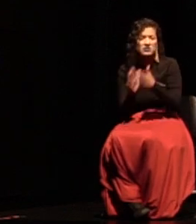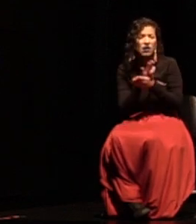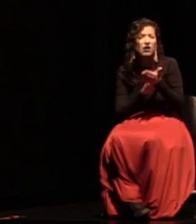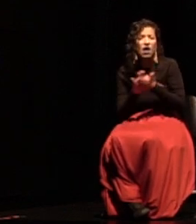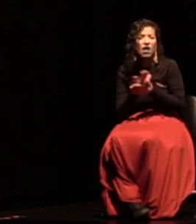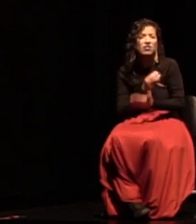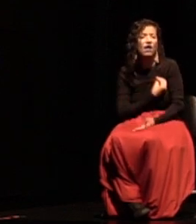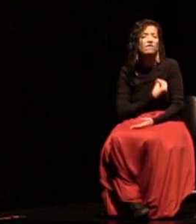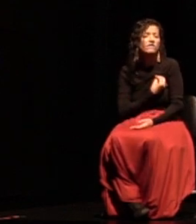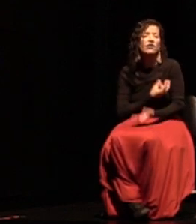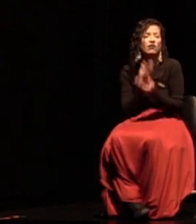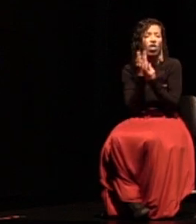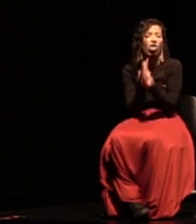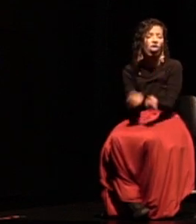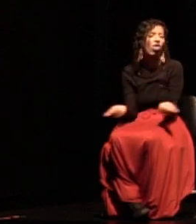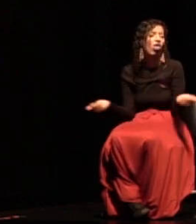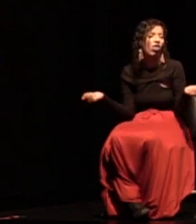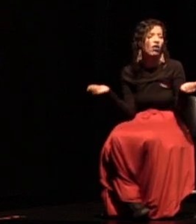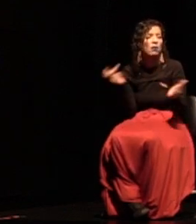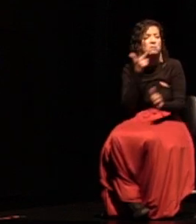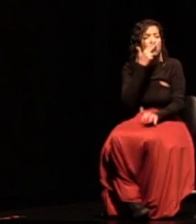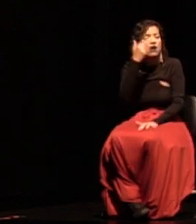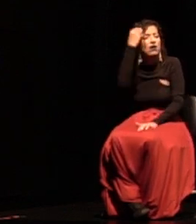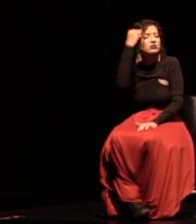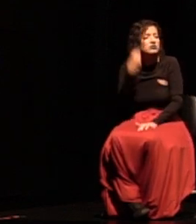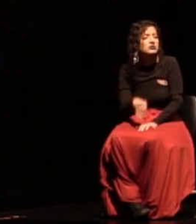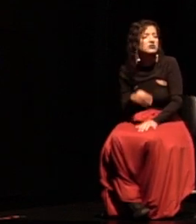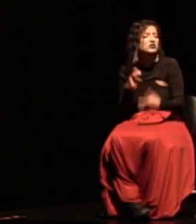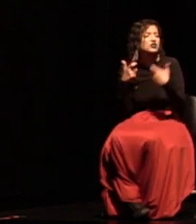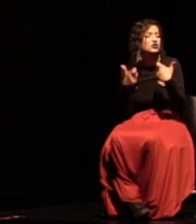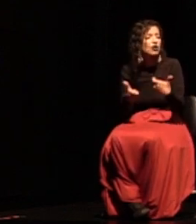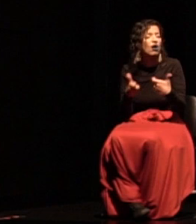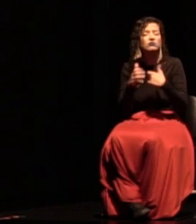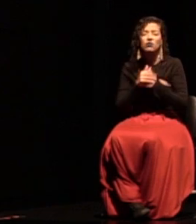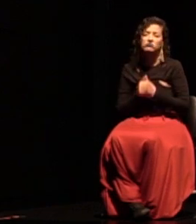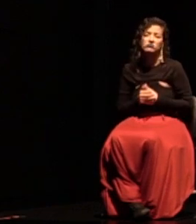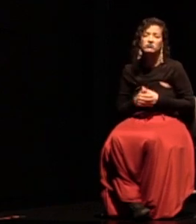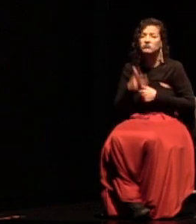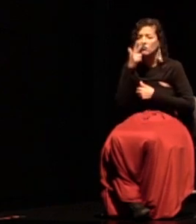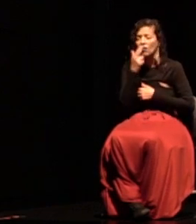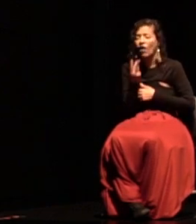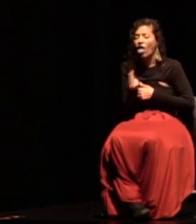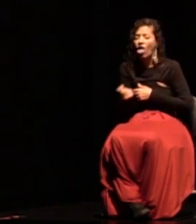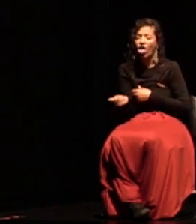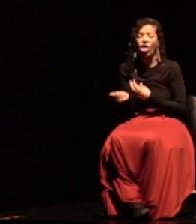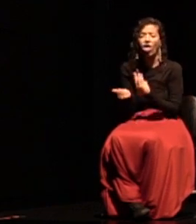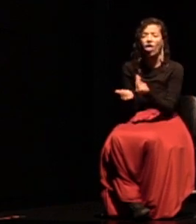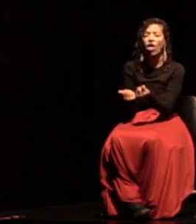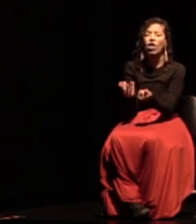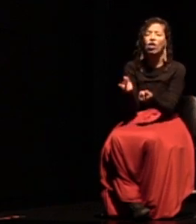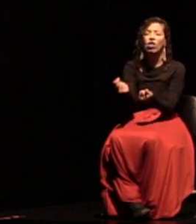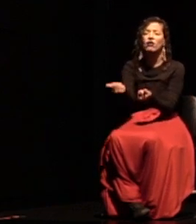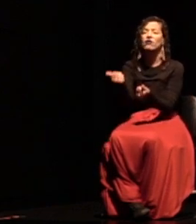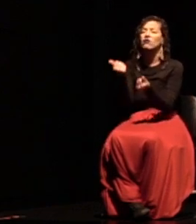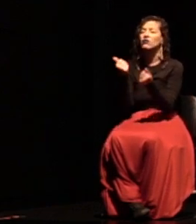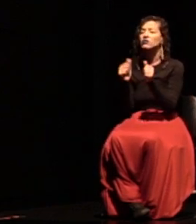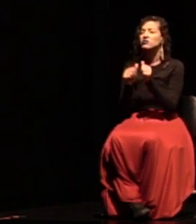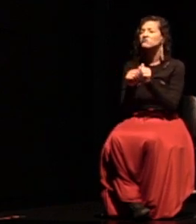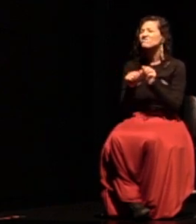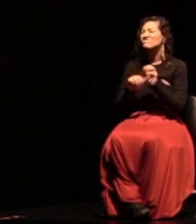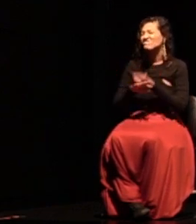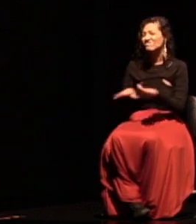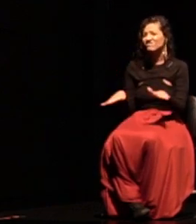vida se perde. Ela fica chata. Ela vai se desfazendo e se esgarçando. Este